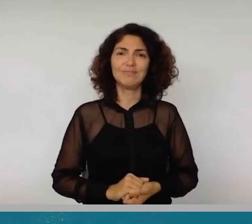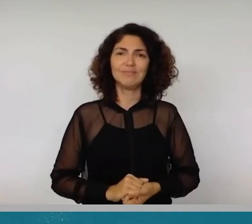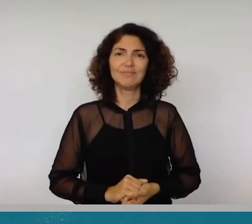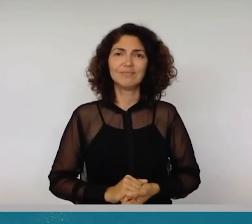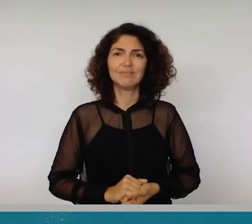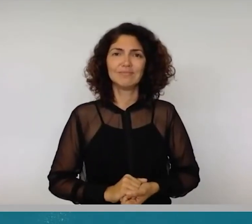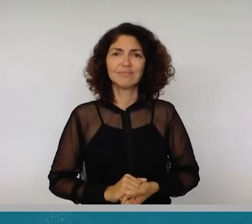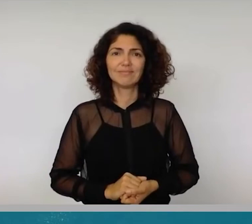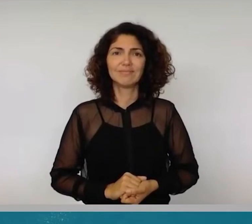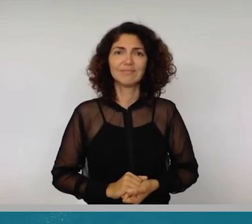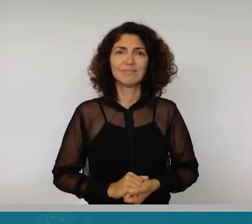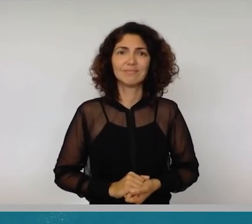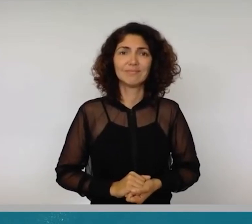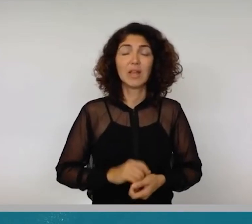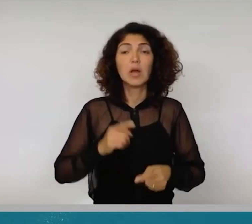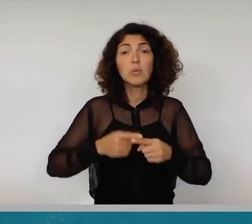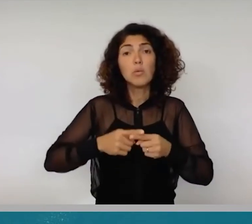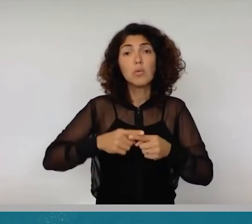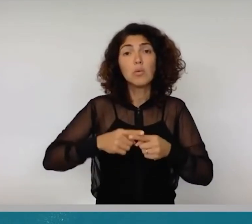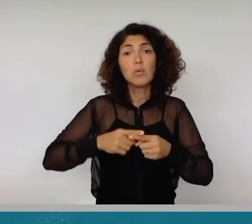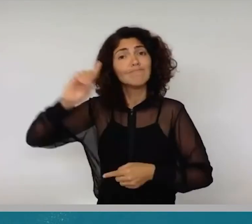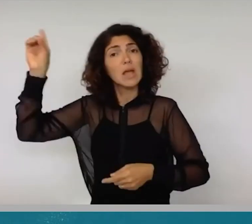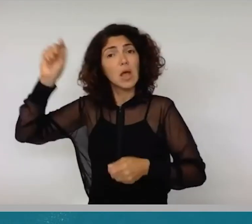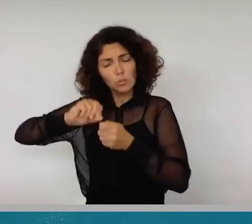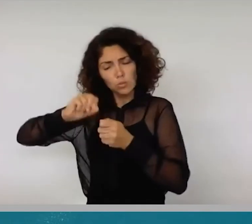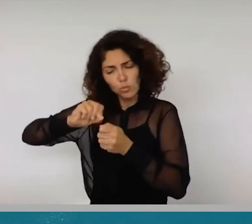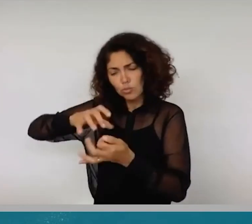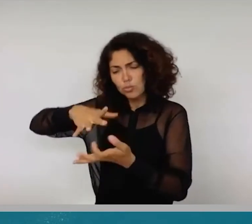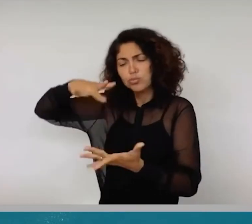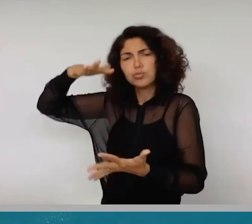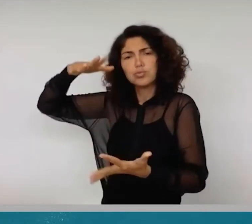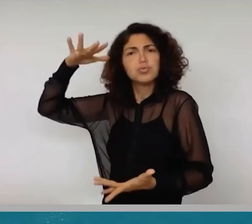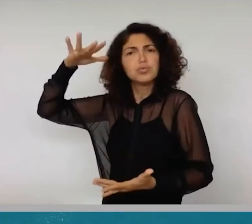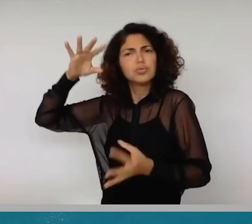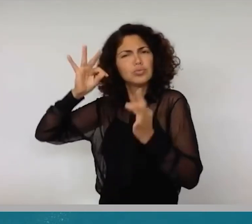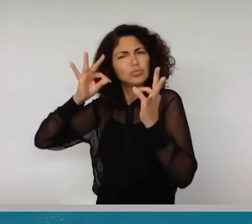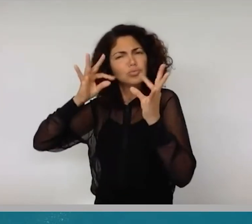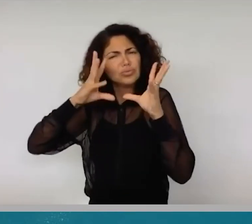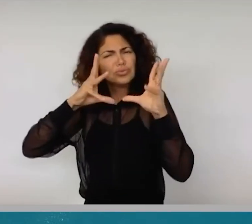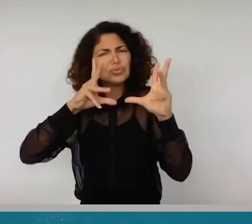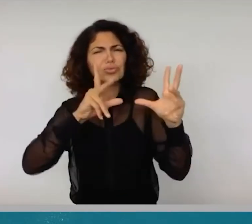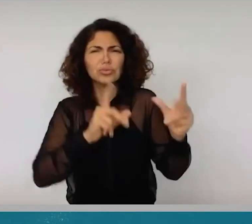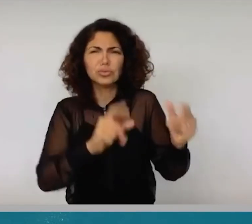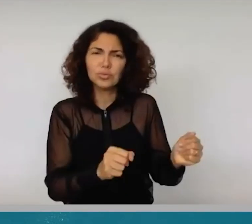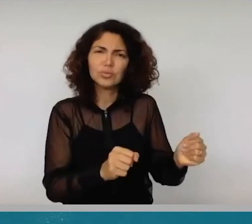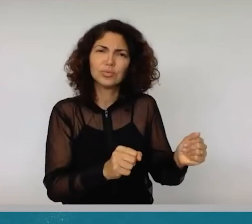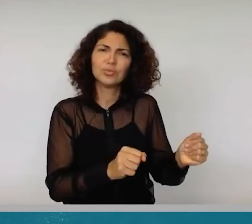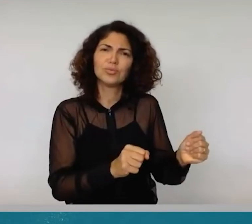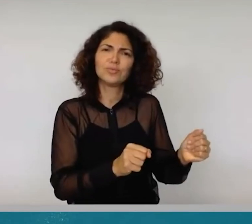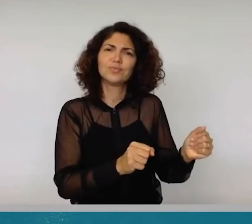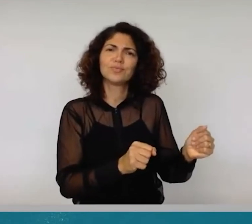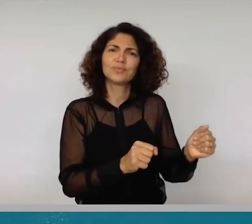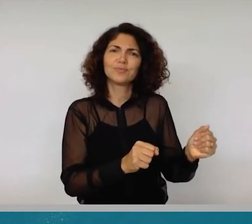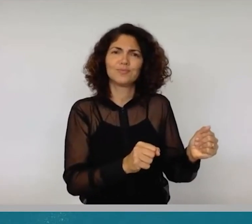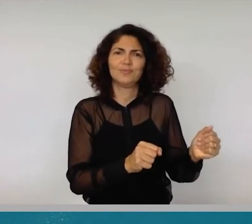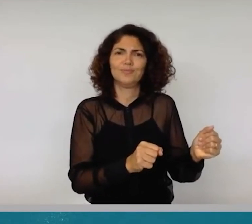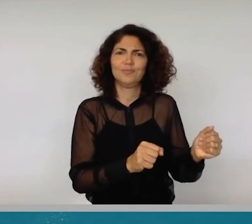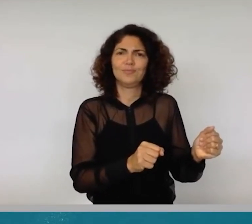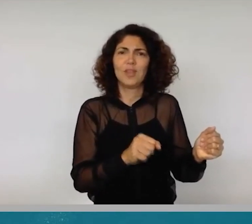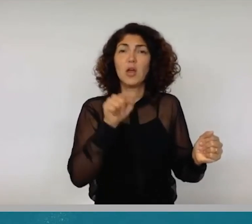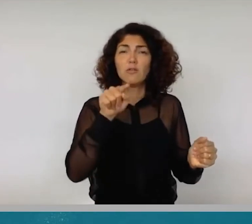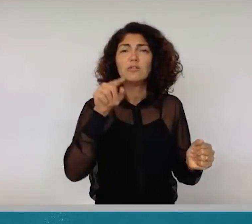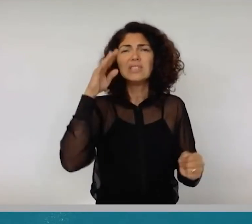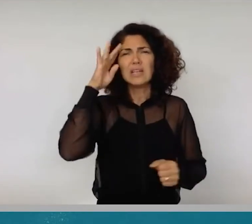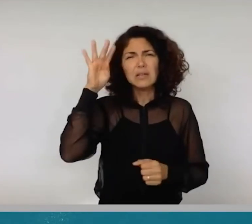Deus que criou esse mundo físico, esse universo físico, você já